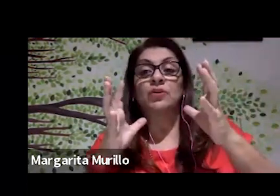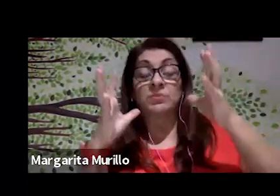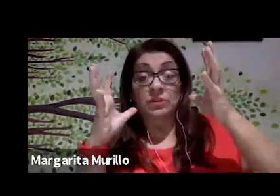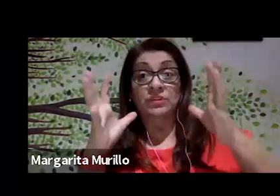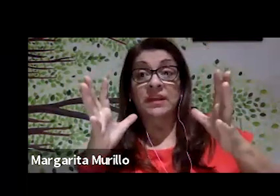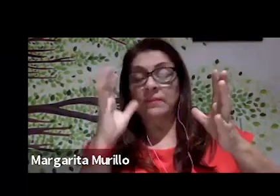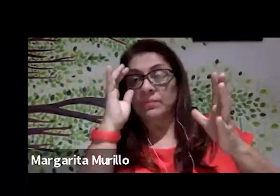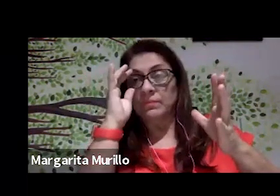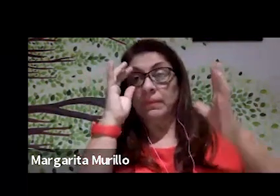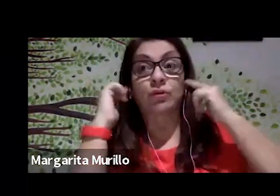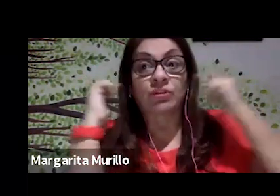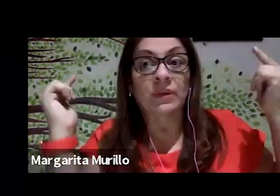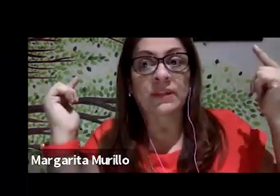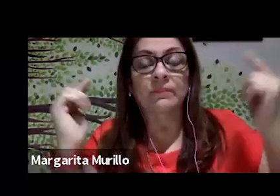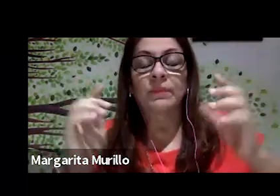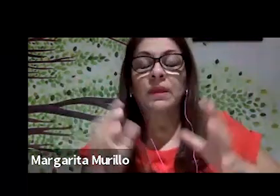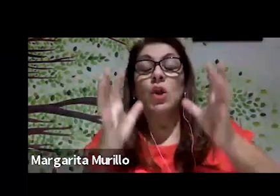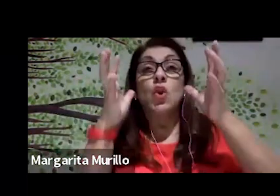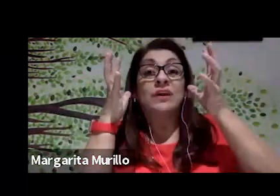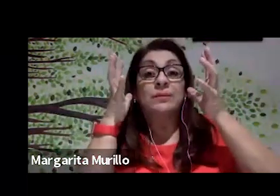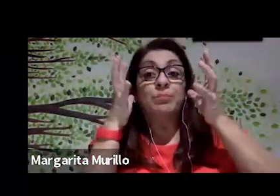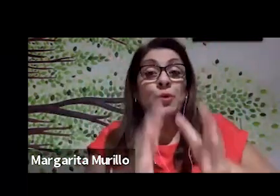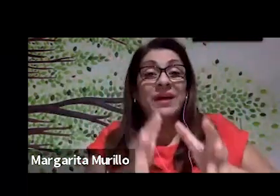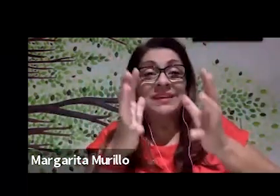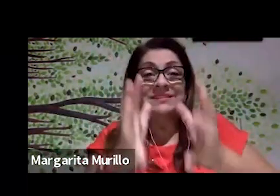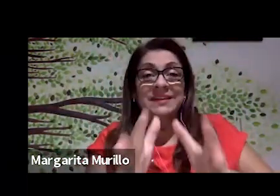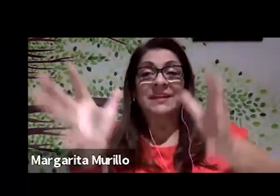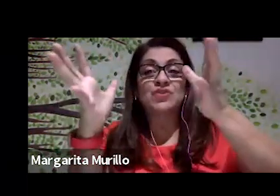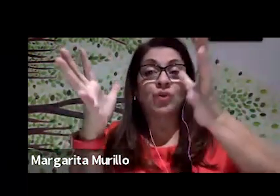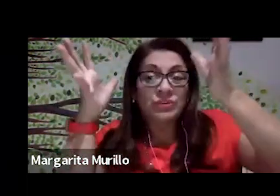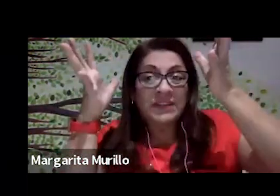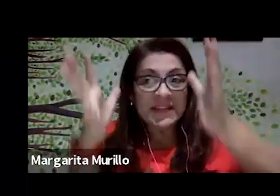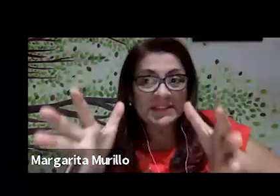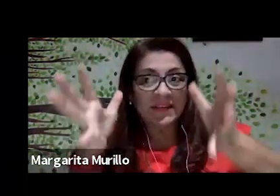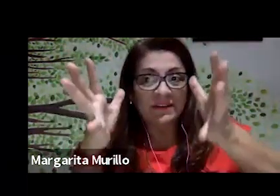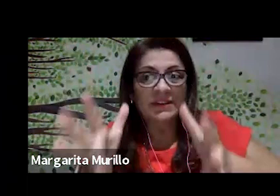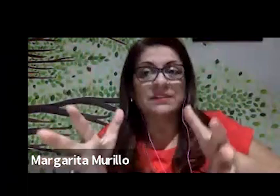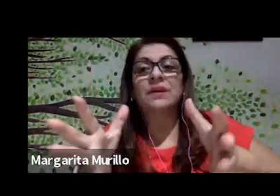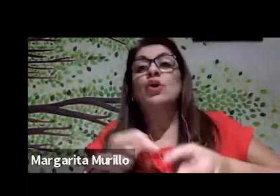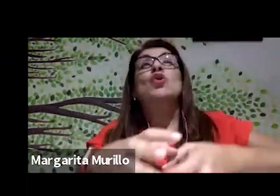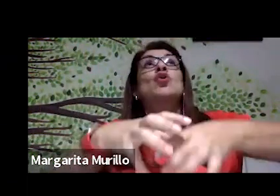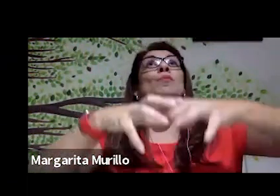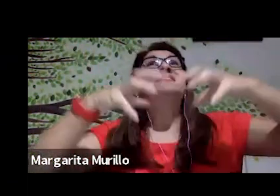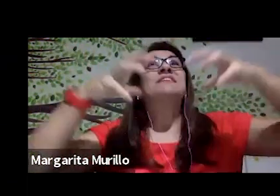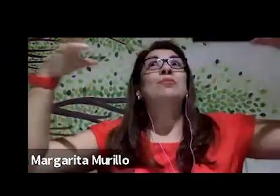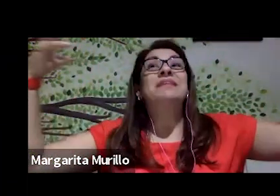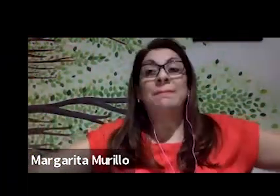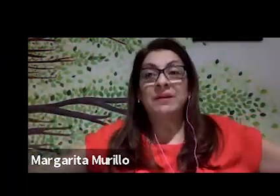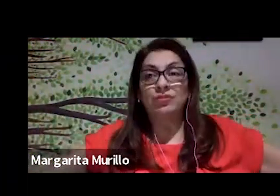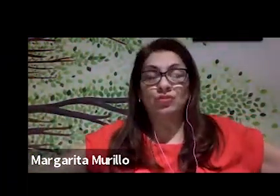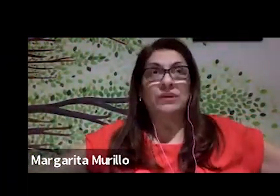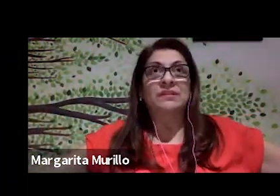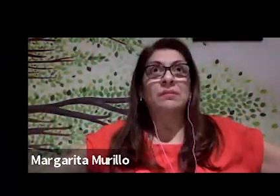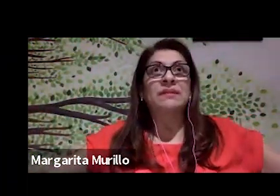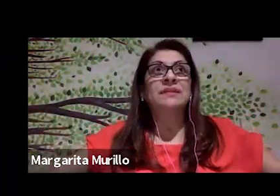Entonces como se los dije para que lo Recuerde lo que puede hacer que yo utilice la red como esa forma